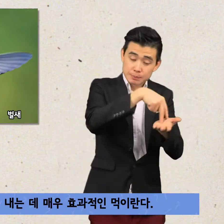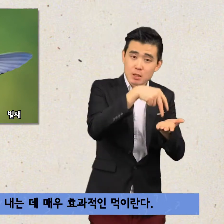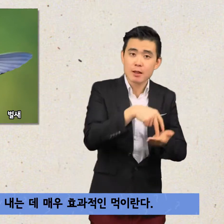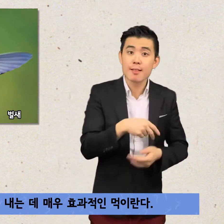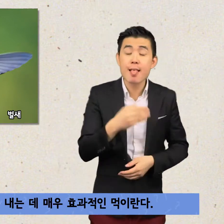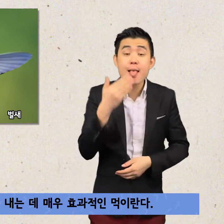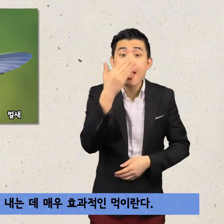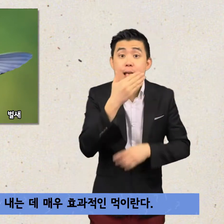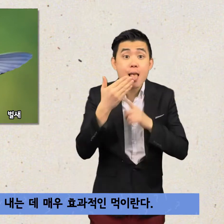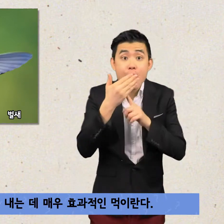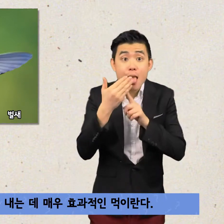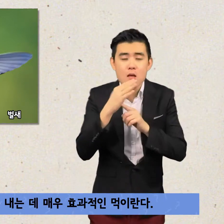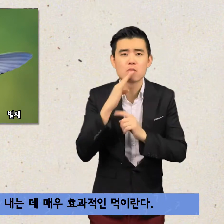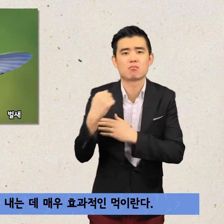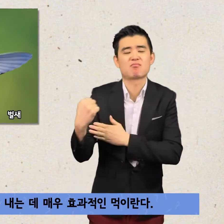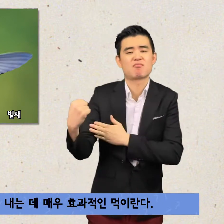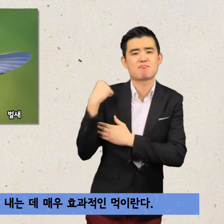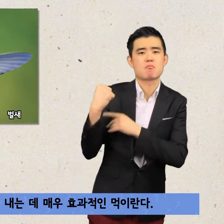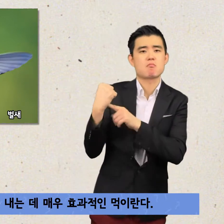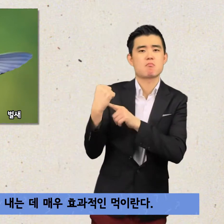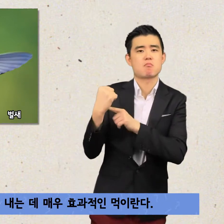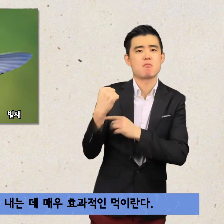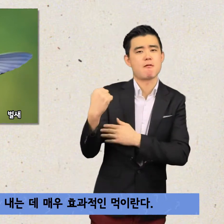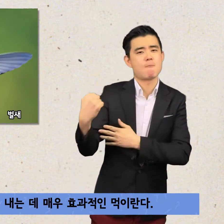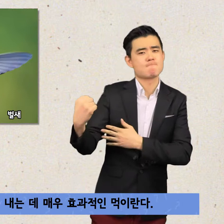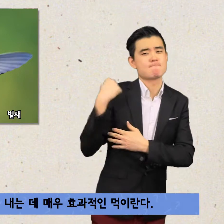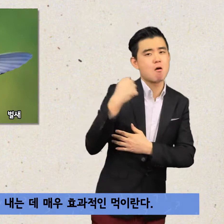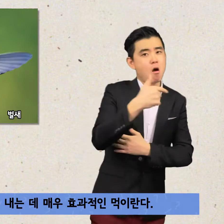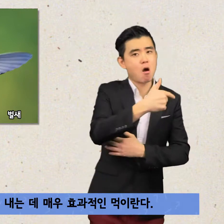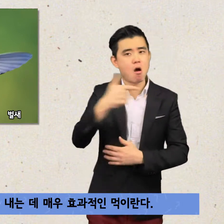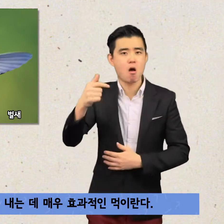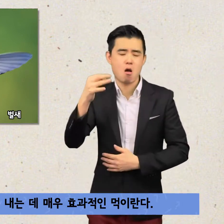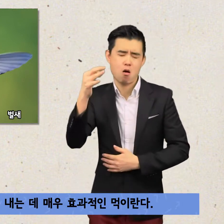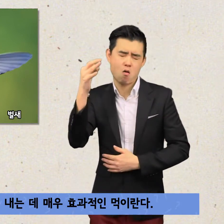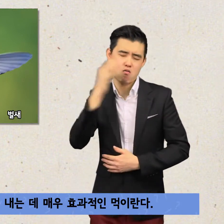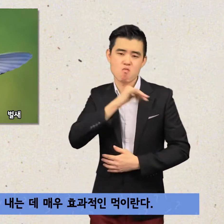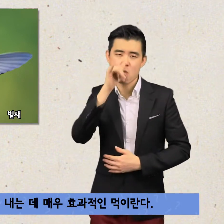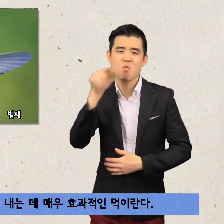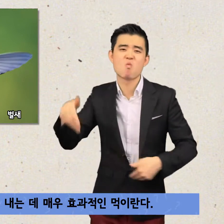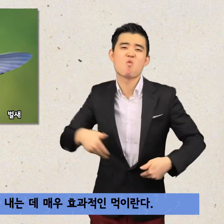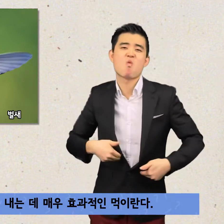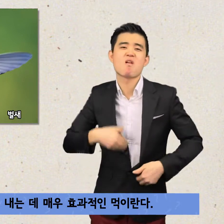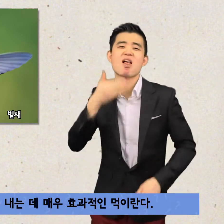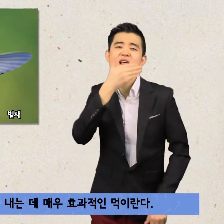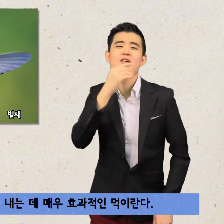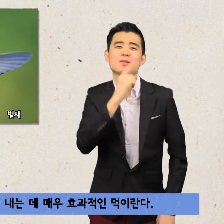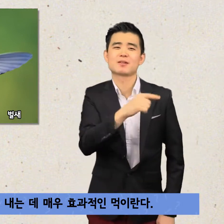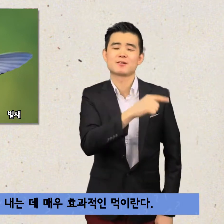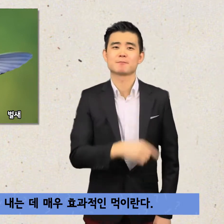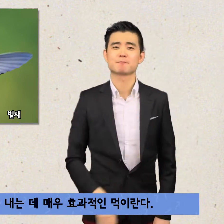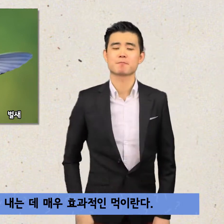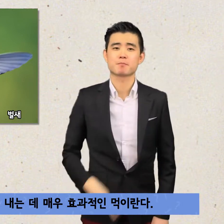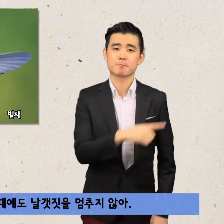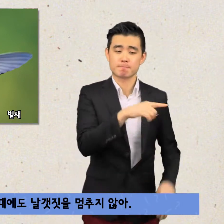벌새에게 꿀은 에너지를 내는데 매우 효과적인 먹이란다.